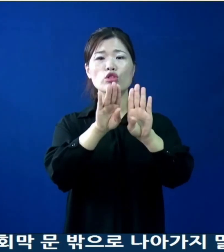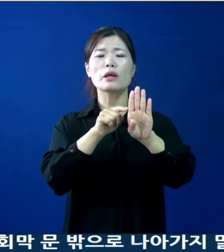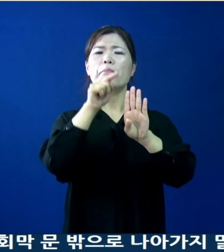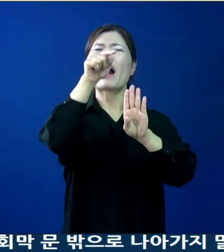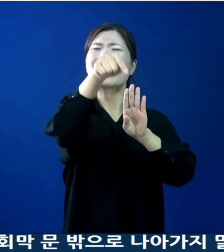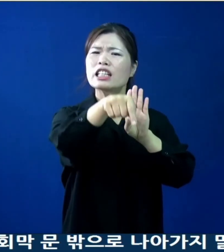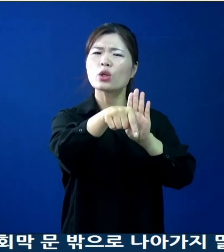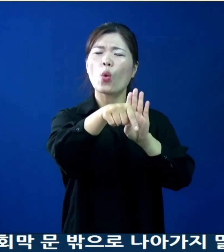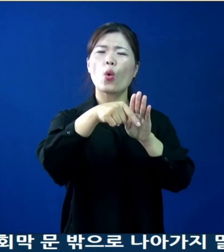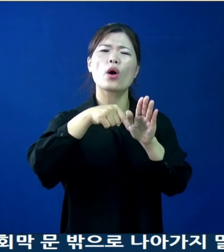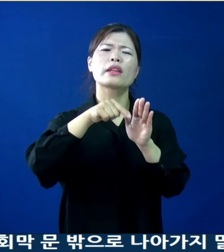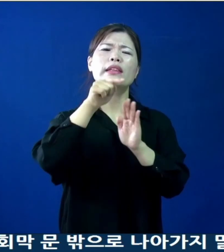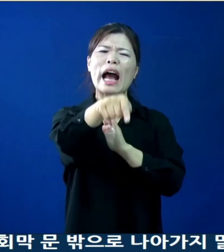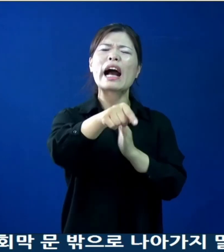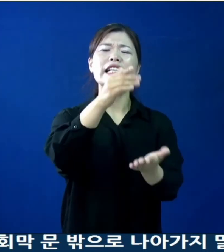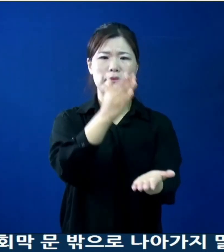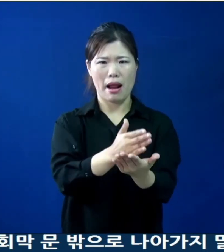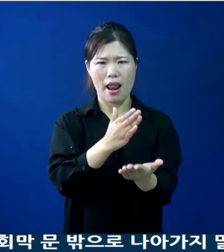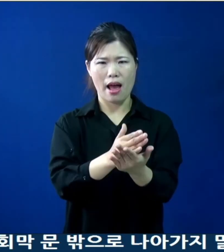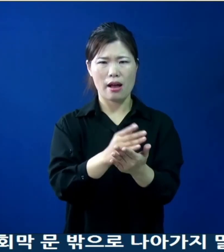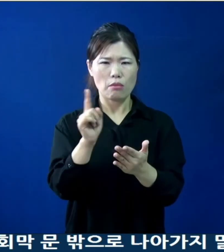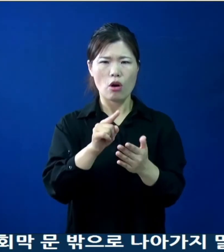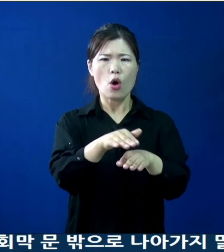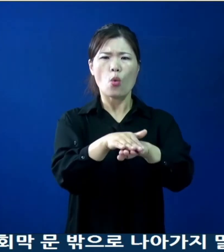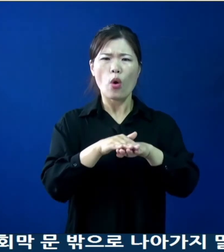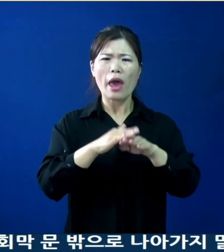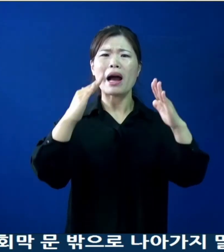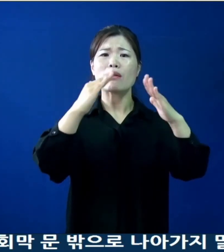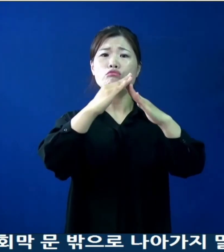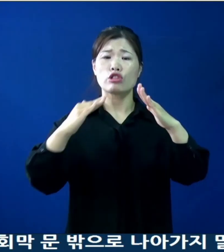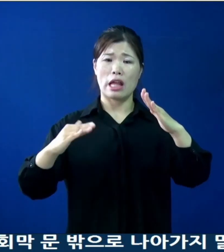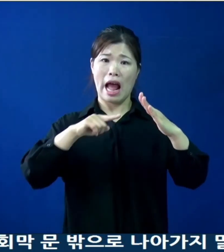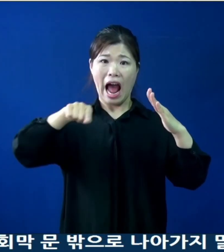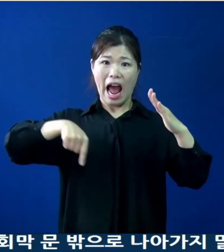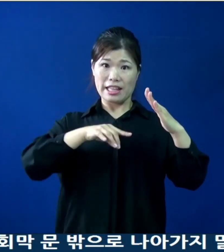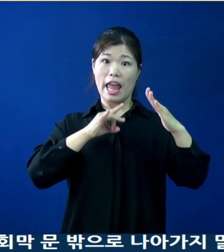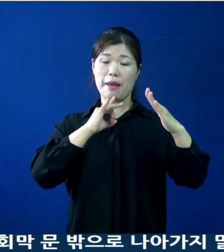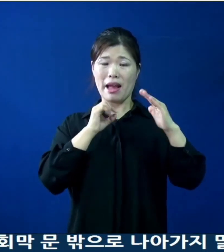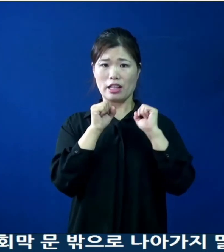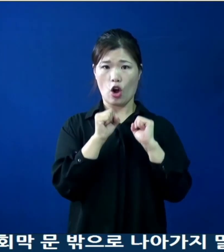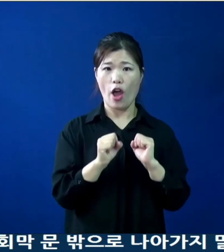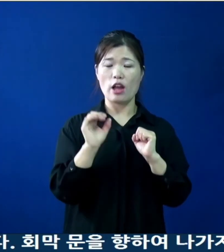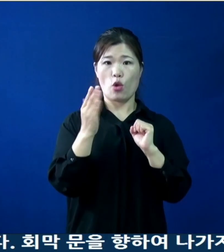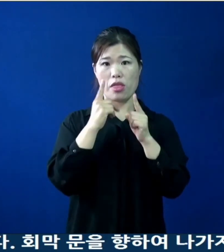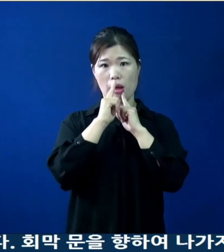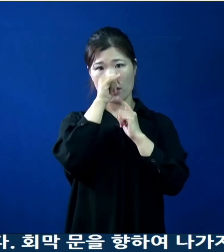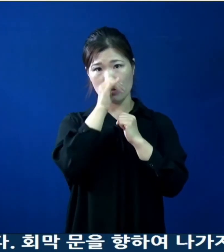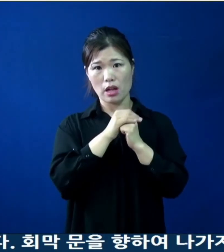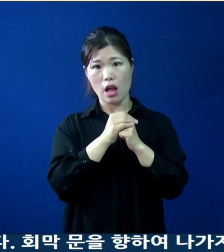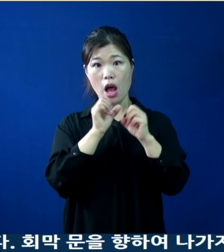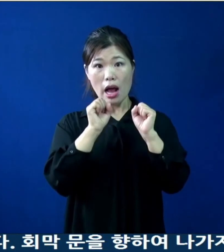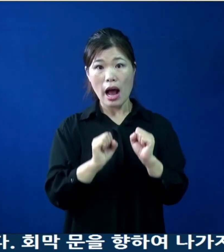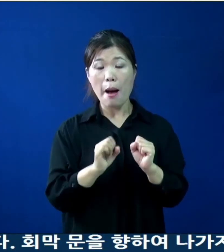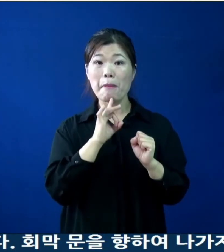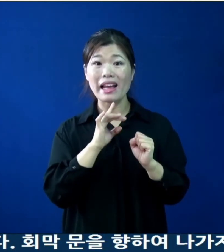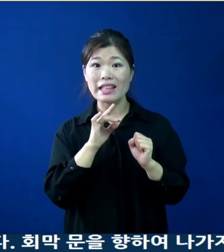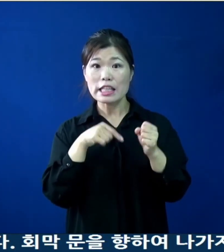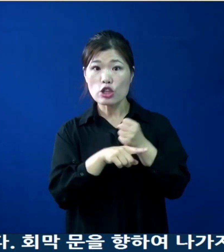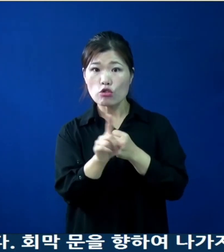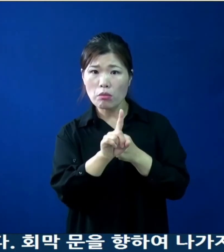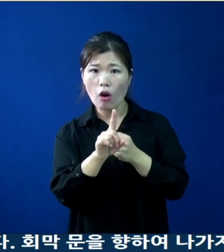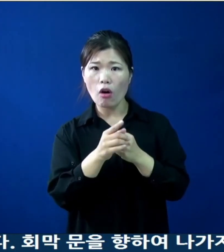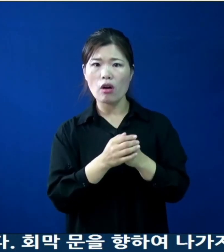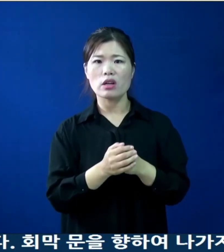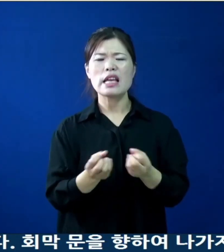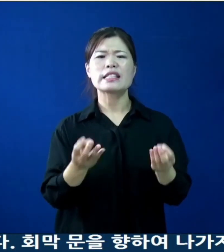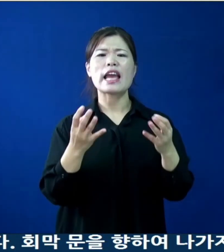거예요. 회막 안에 거하라는 거예요. 회막 안에 이들이 거해야 되는 이유는 뭐냐면 제사장 임직식이